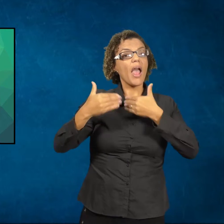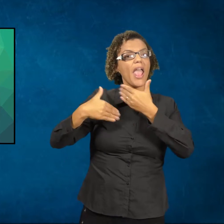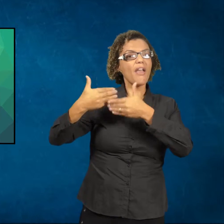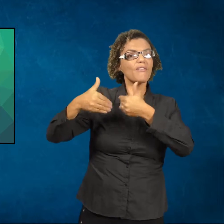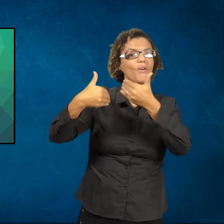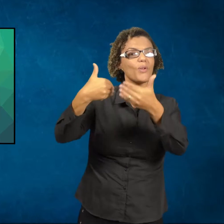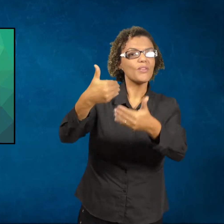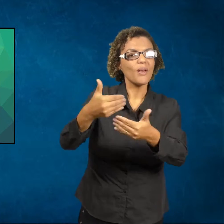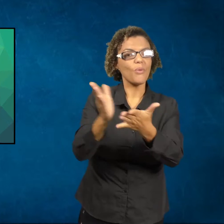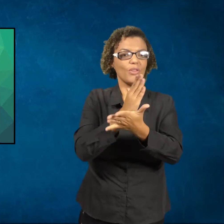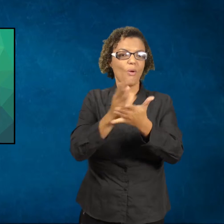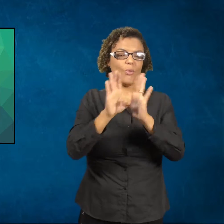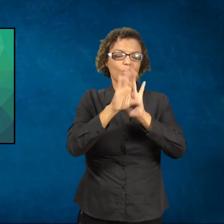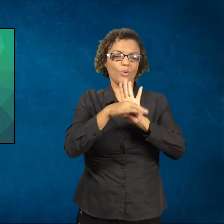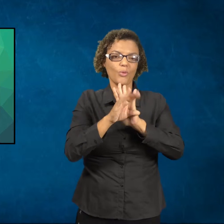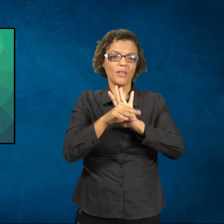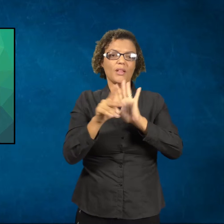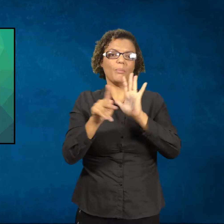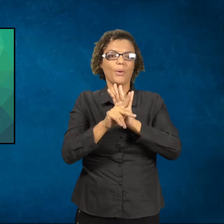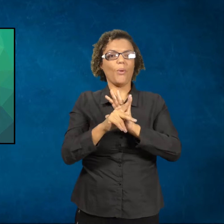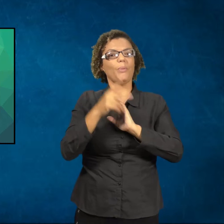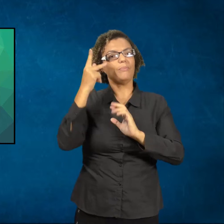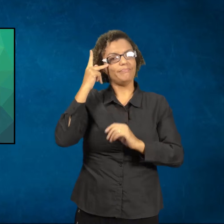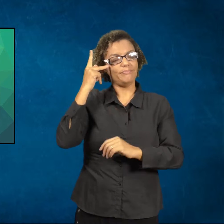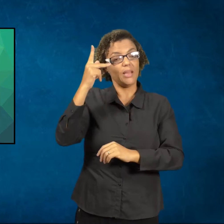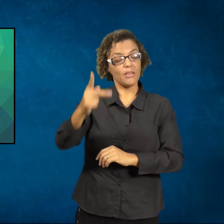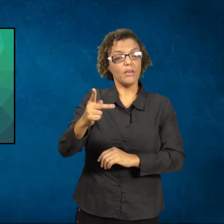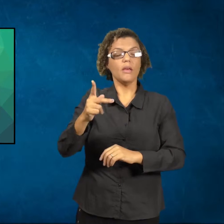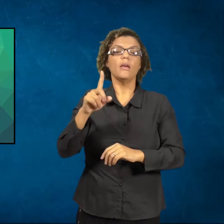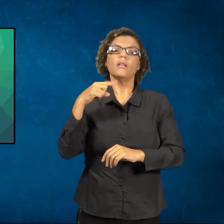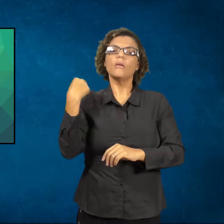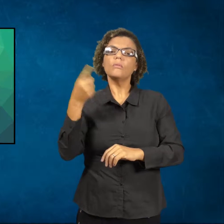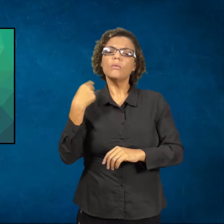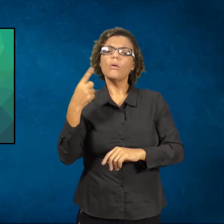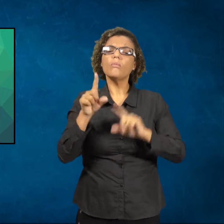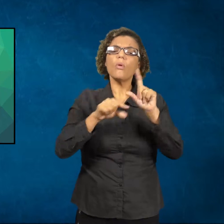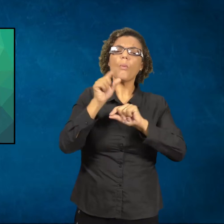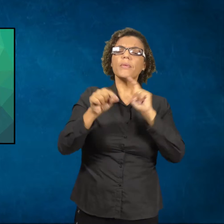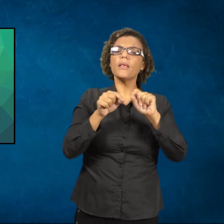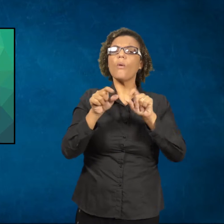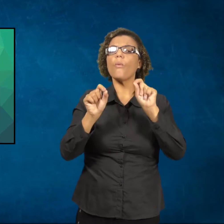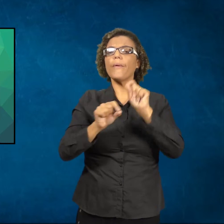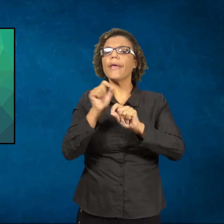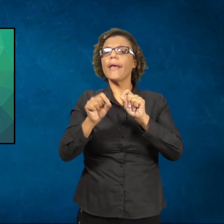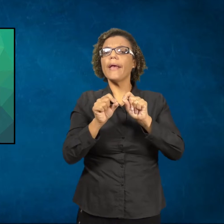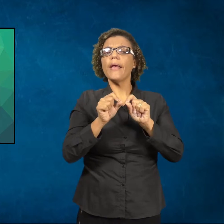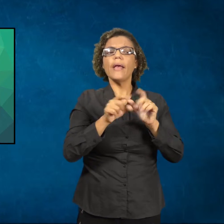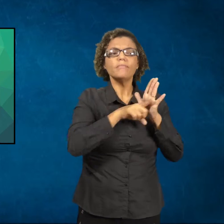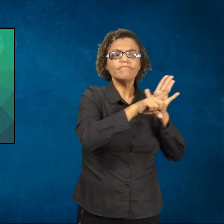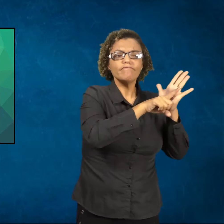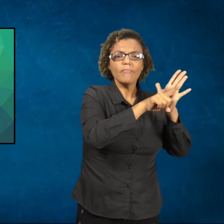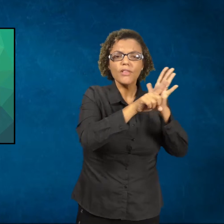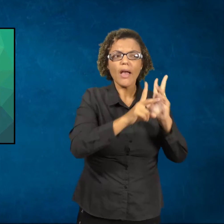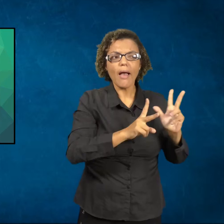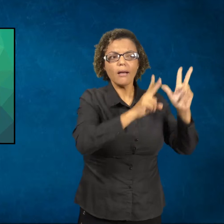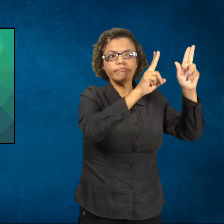investigar recortes ao longo da obra do Piaget, e para isso a gente precisou de